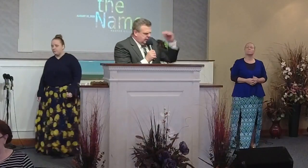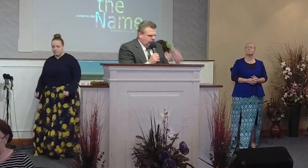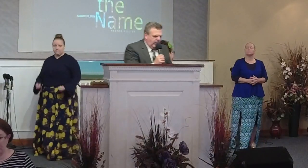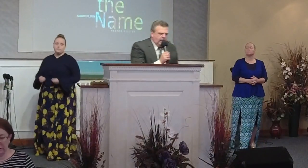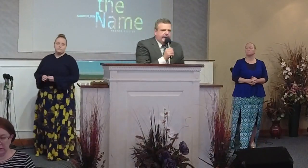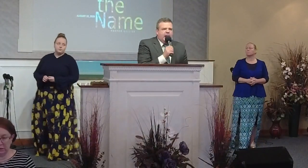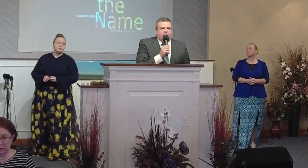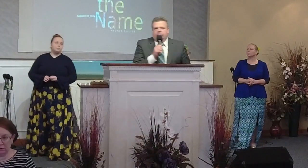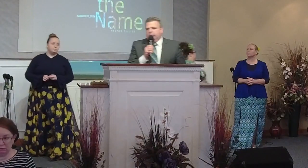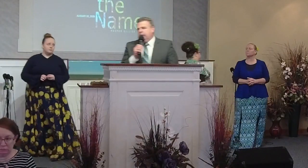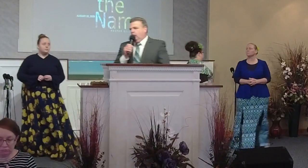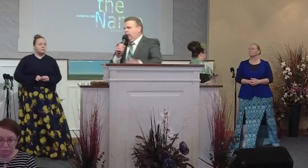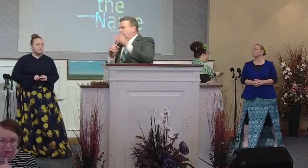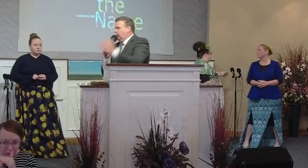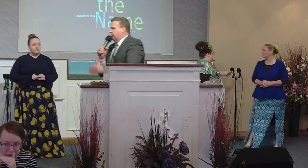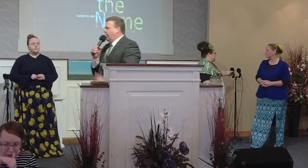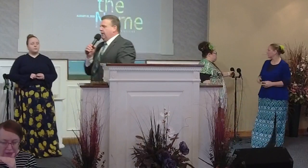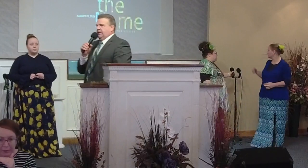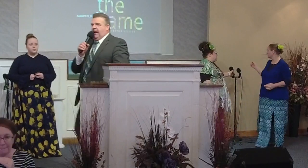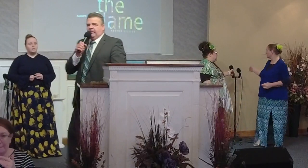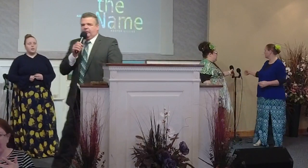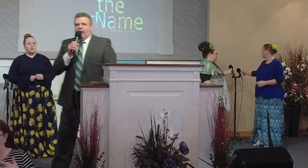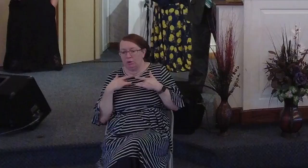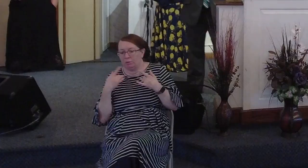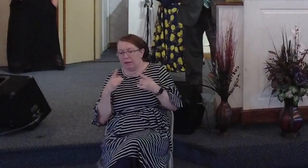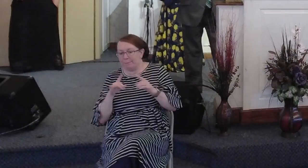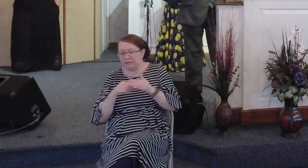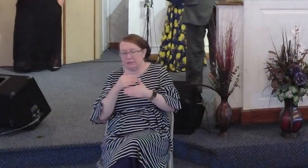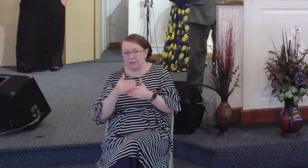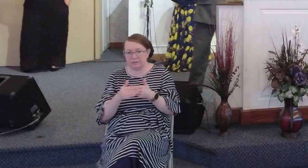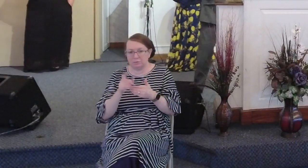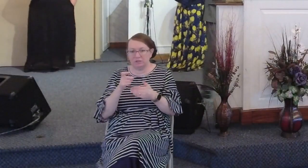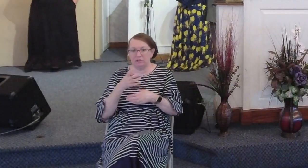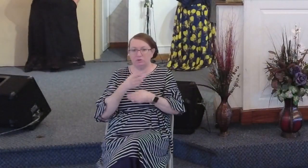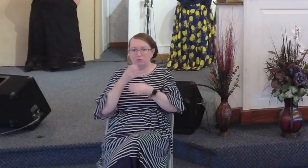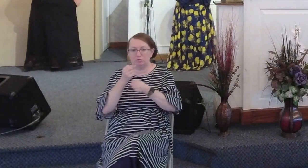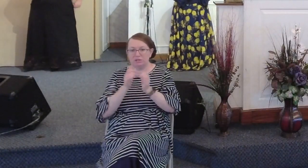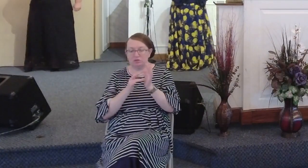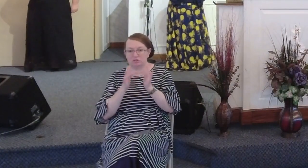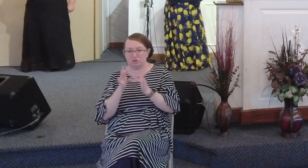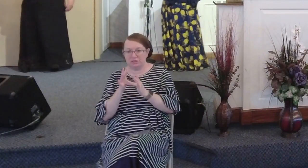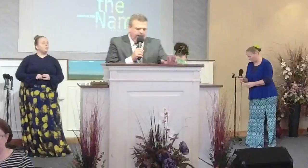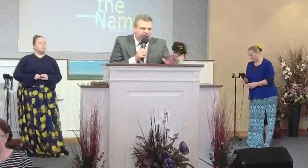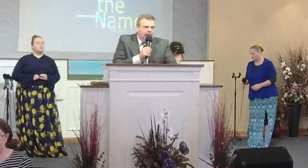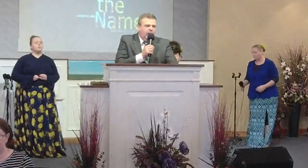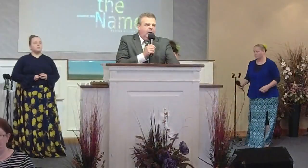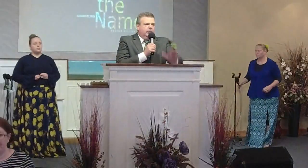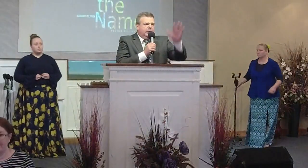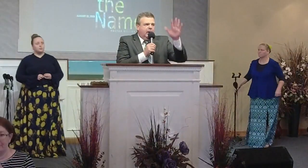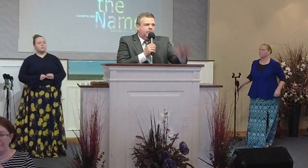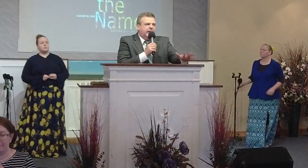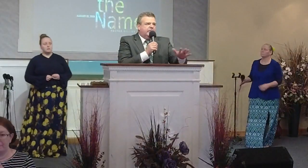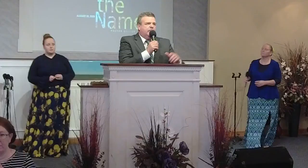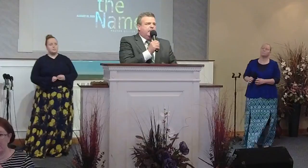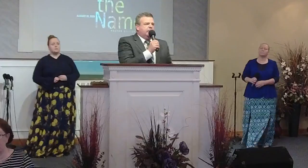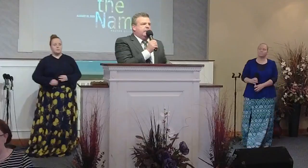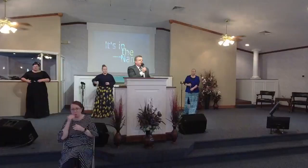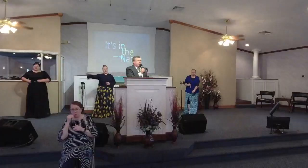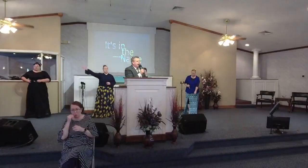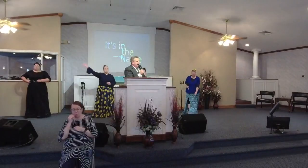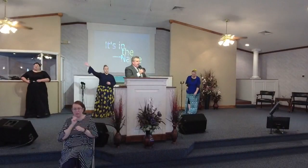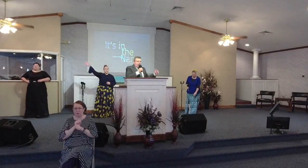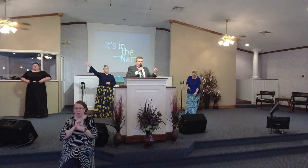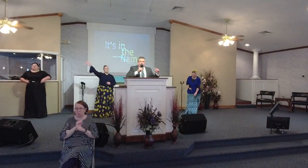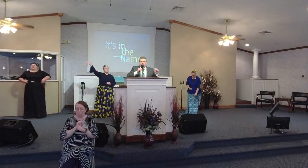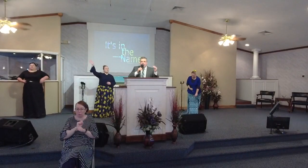asustados. Nosotros no tenemos que preocuparnos. No tenemos que averiguar qué va a suceder después. Solamente tenemos que confiar en